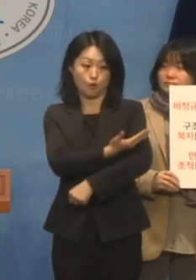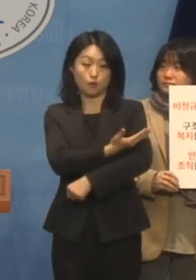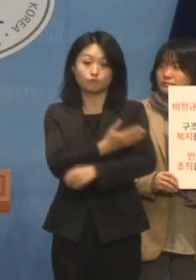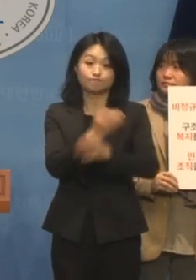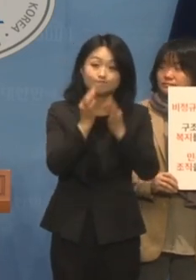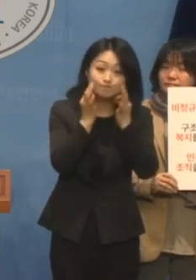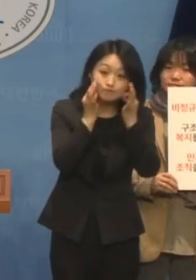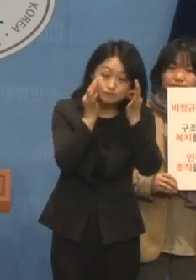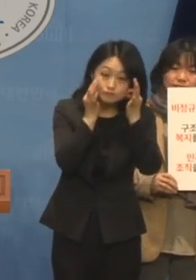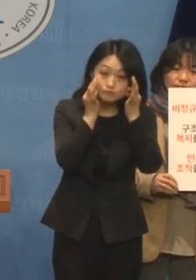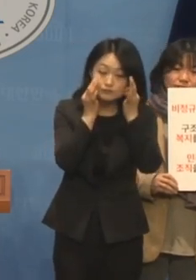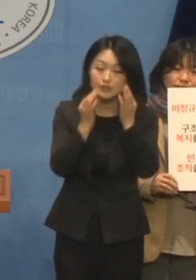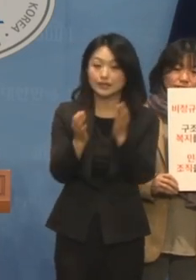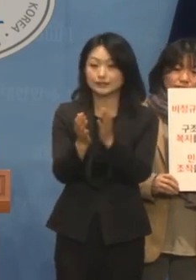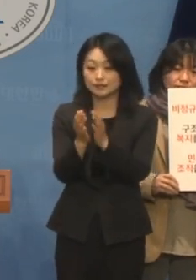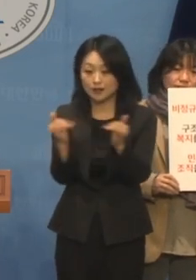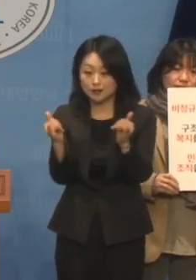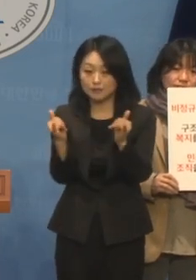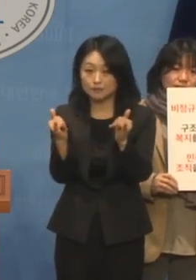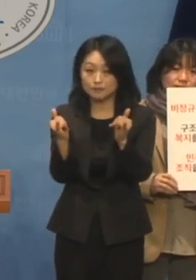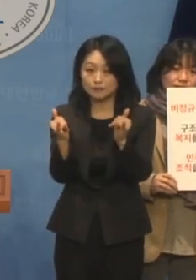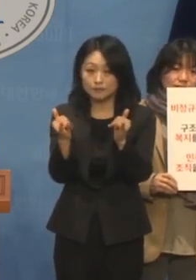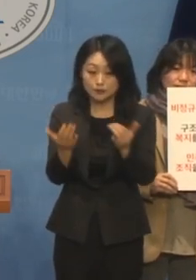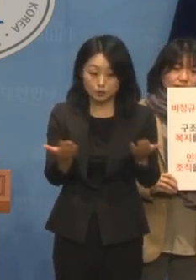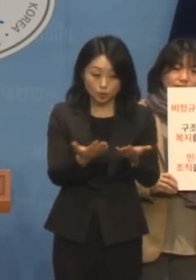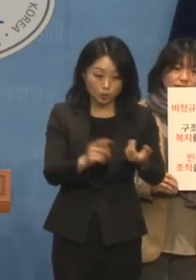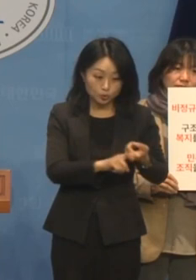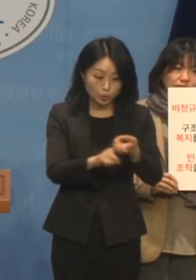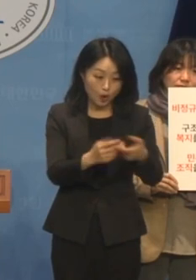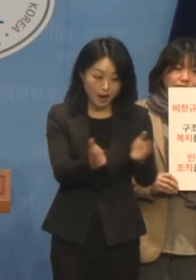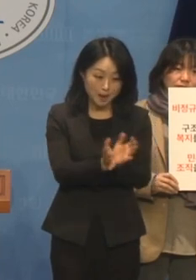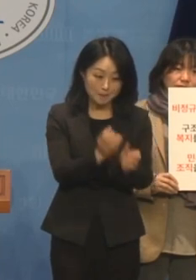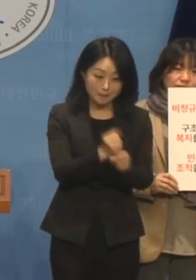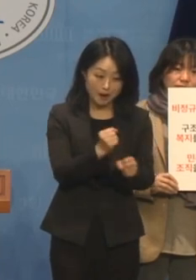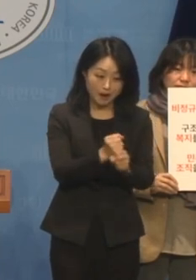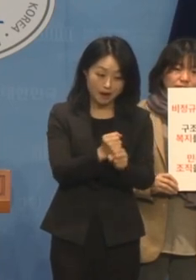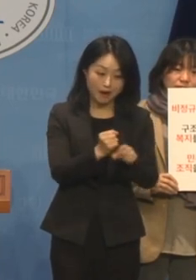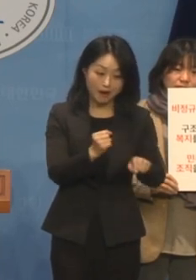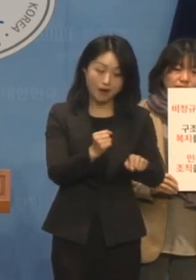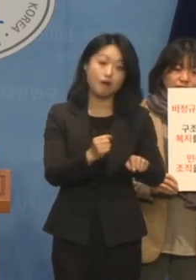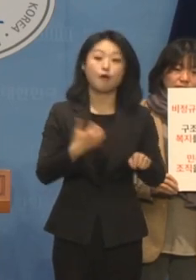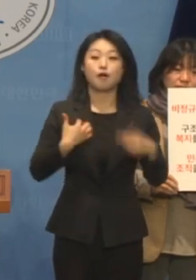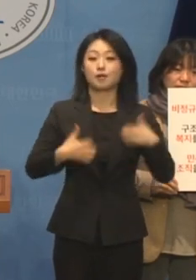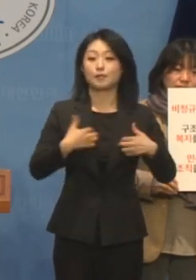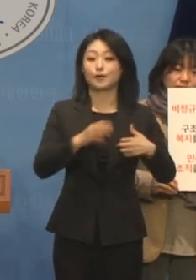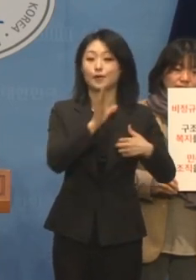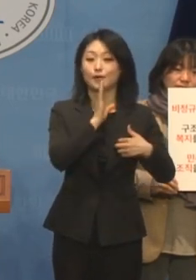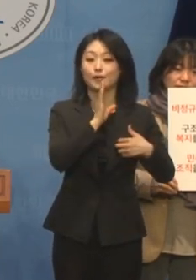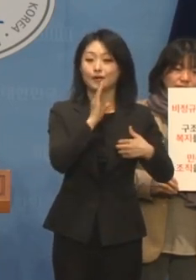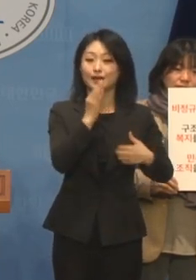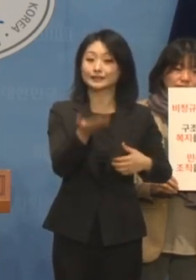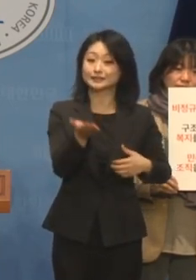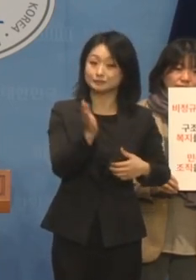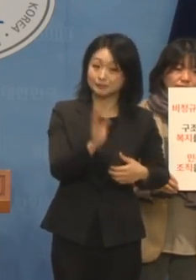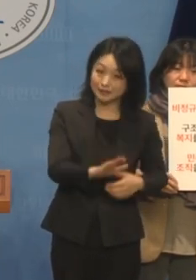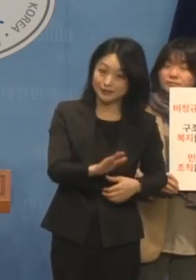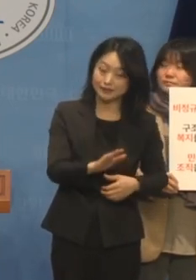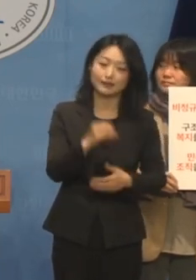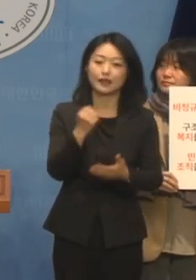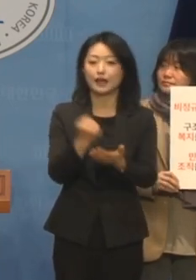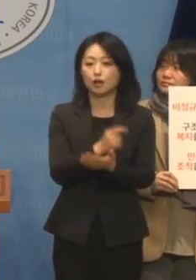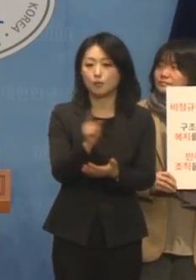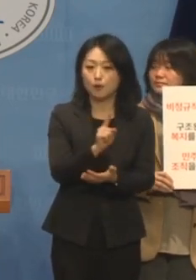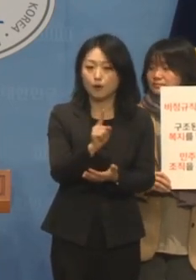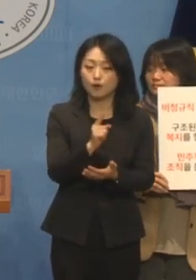시민단체에 노동권 보장을 위한 노동조합이 생긴 것은 매우 반가운 일입니다. 그러나 안타깝게도